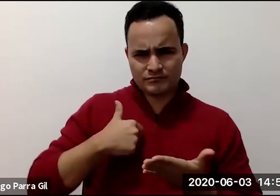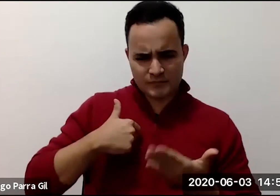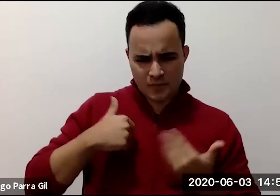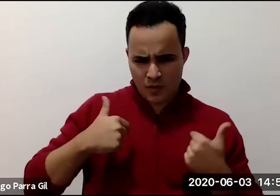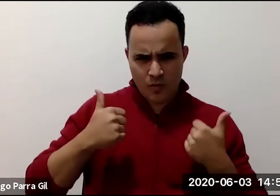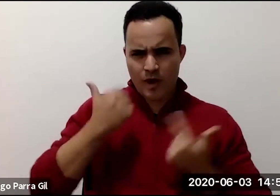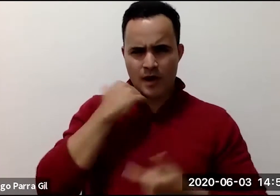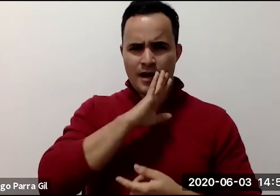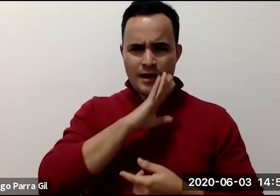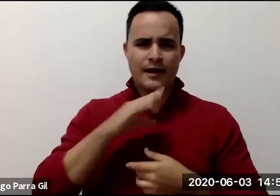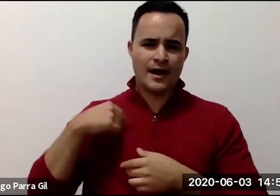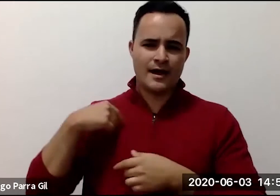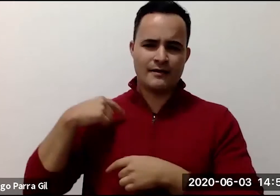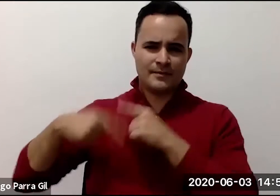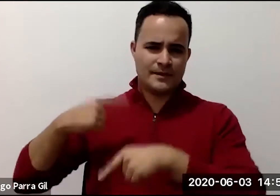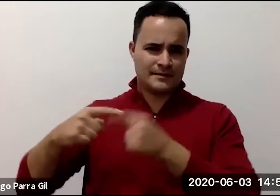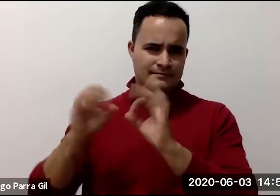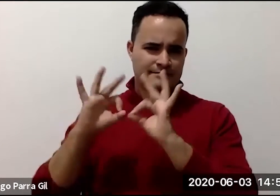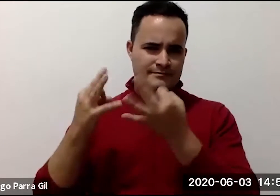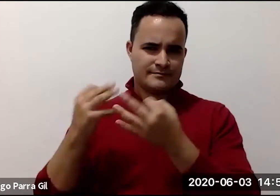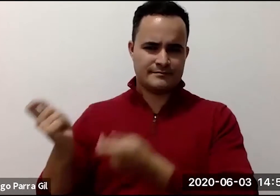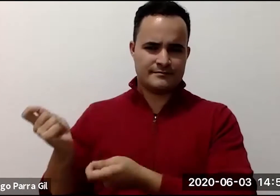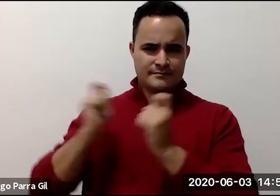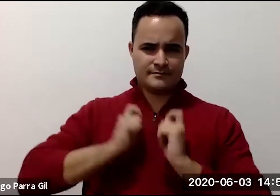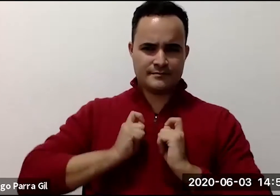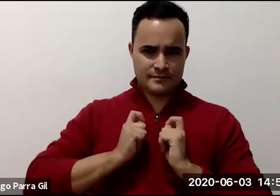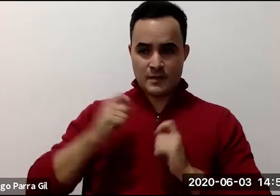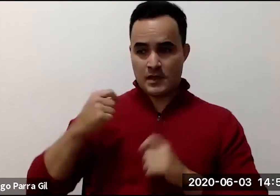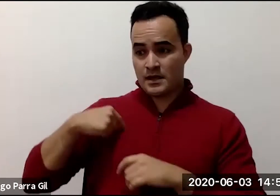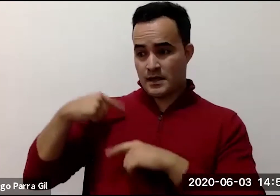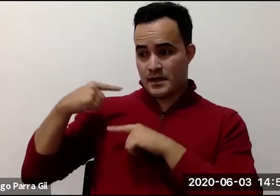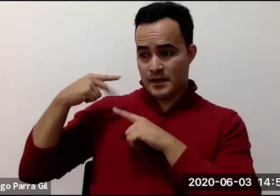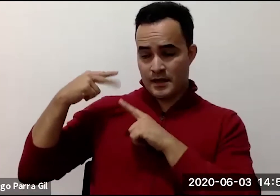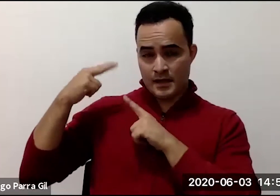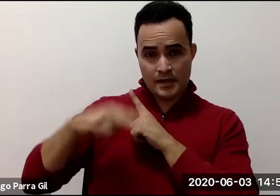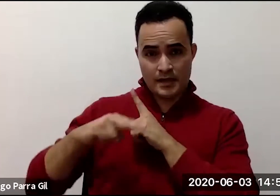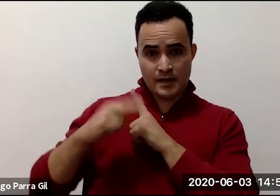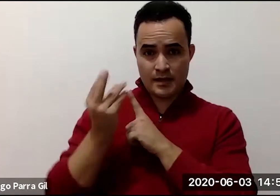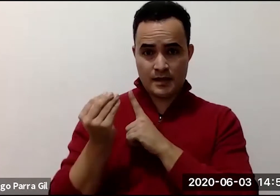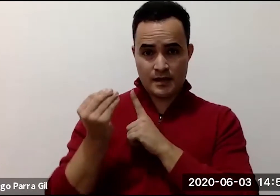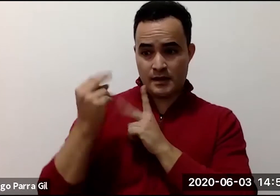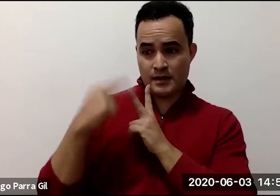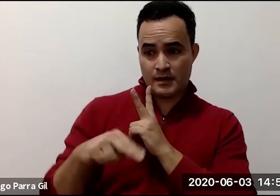herencia materna, y yo soy la cuarta generación, al menos que tenemos datada,